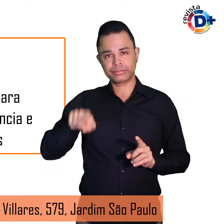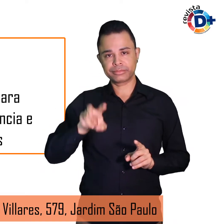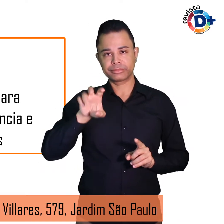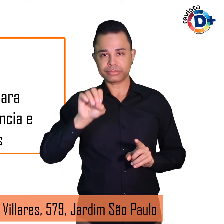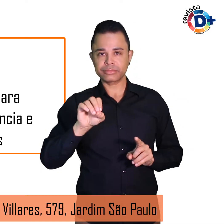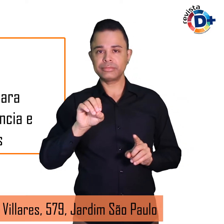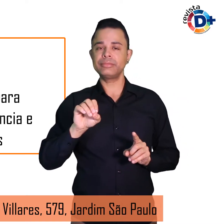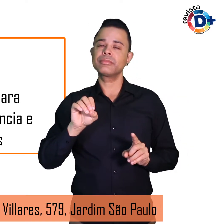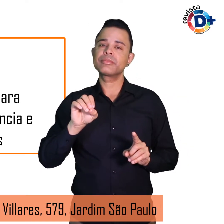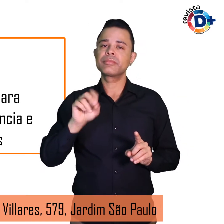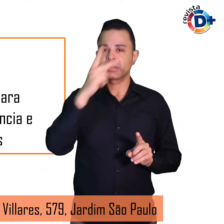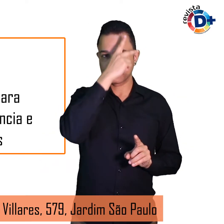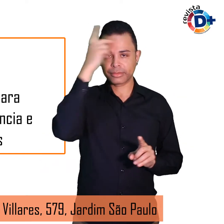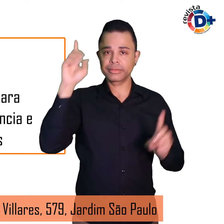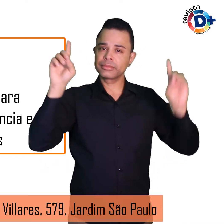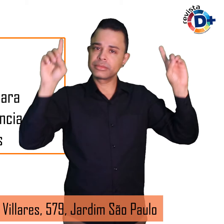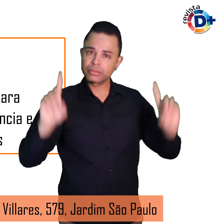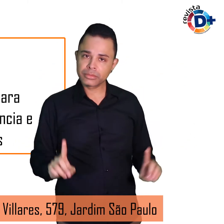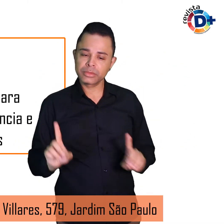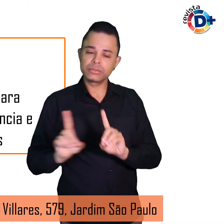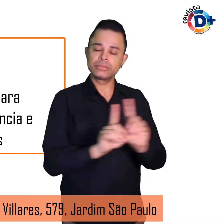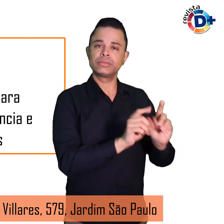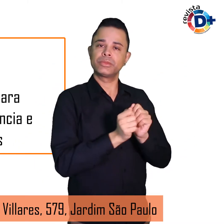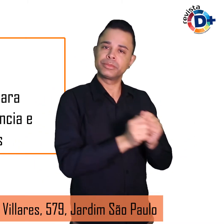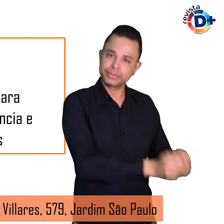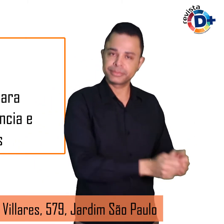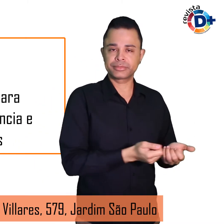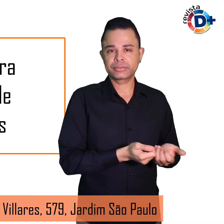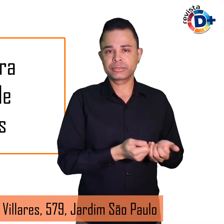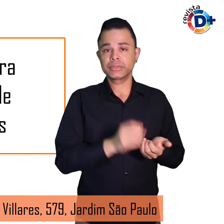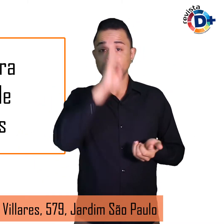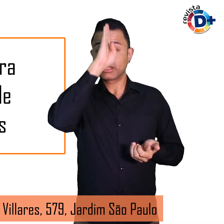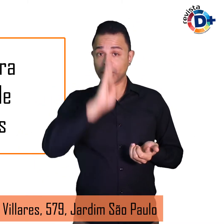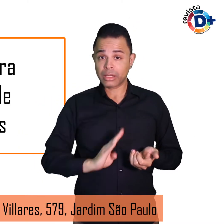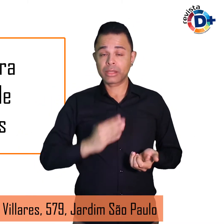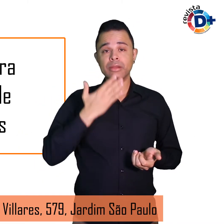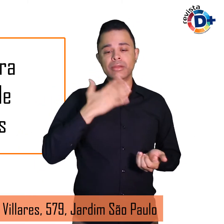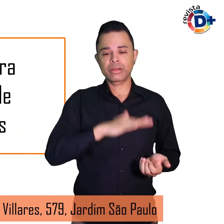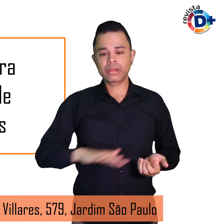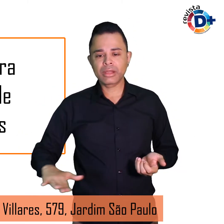entrada, para pessoas com deficiência e acompanhantes. Gratuito para crianças de até 12